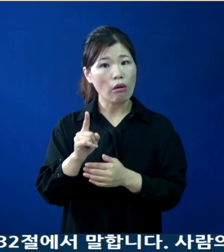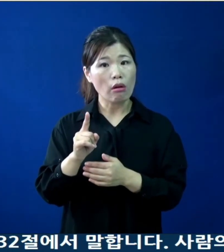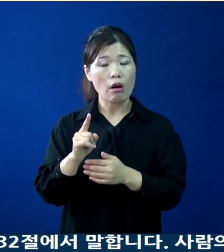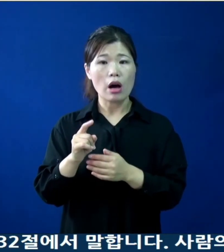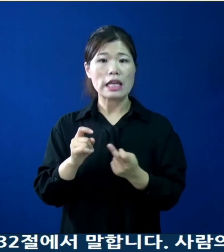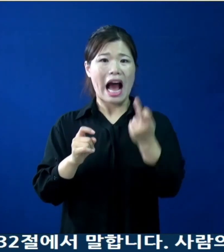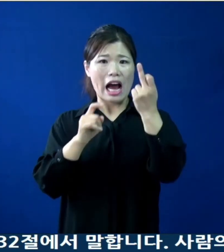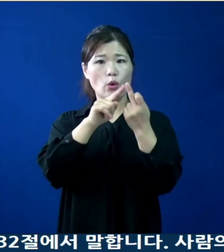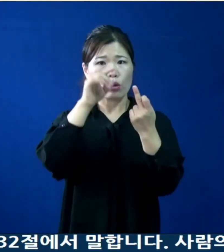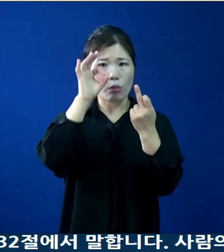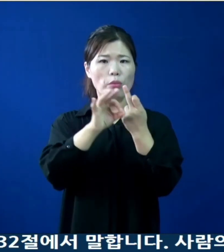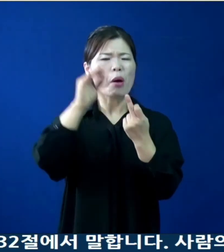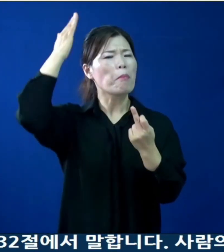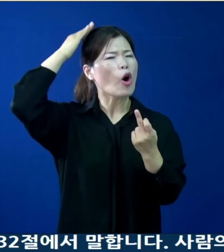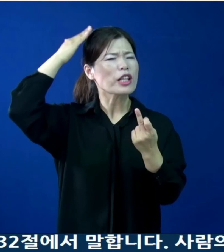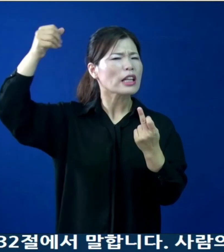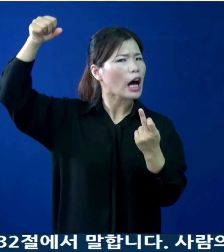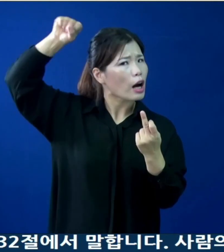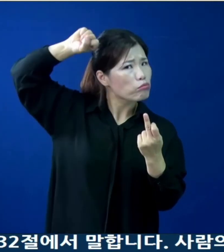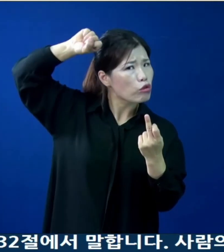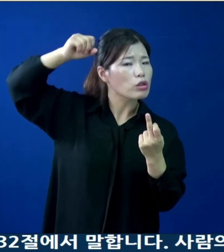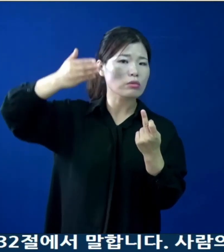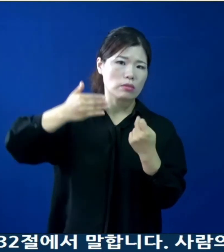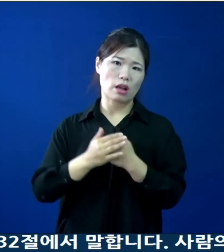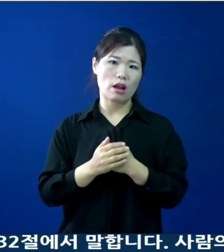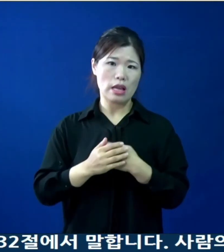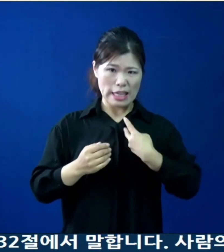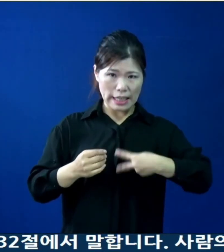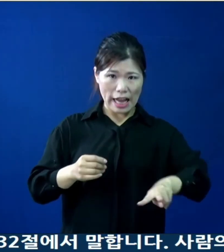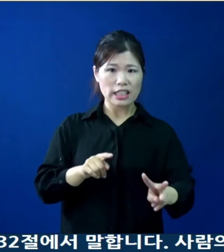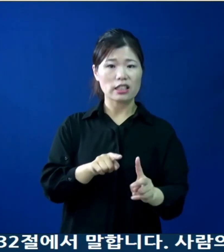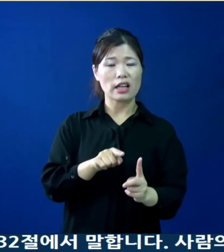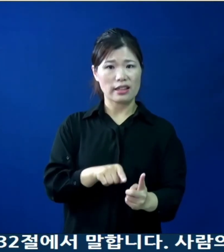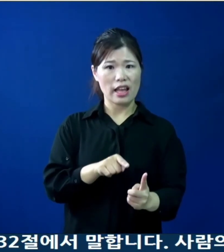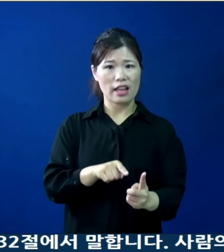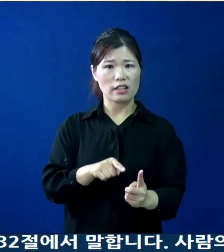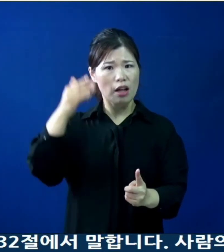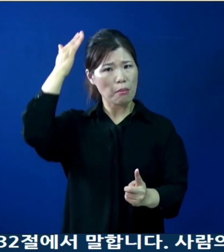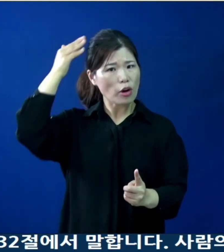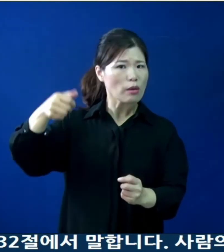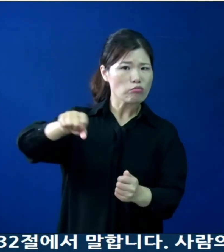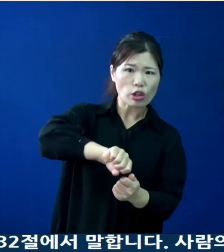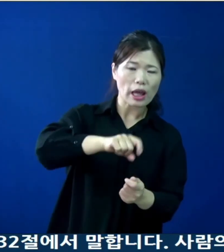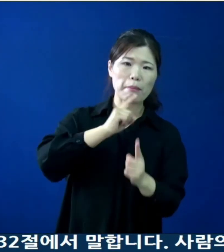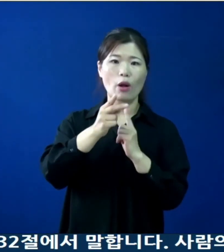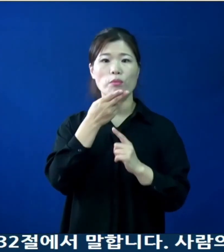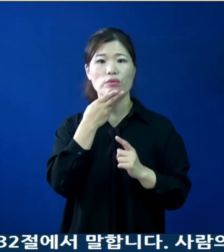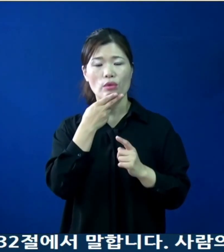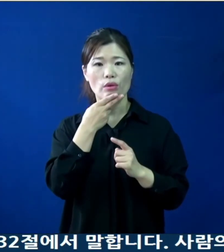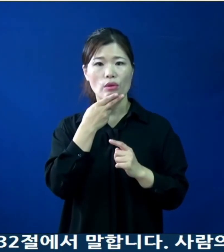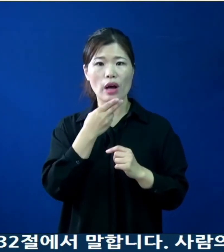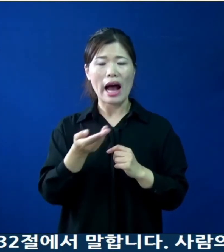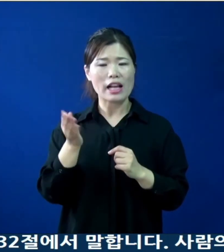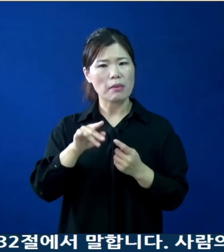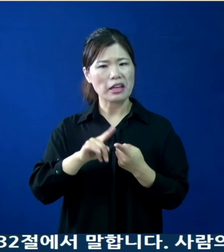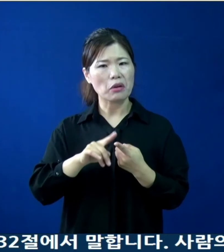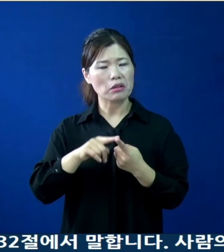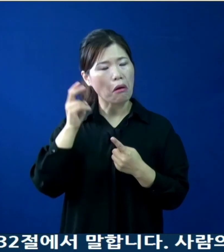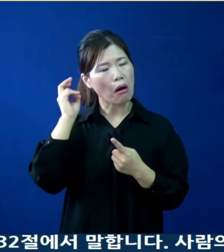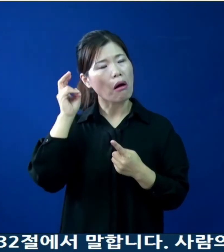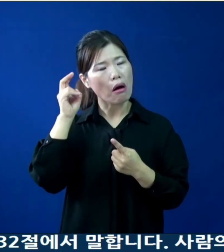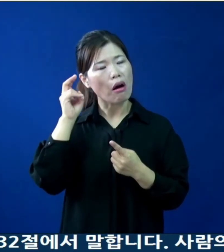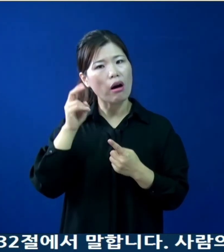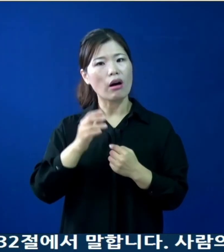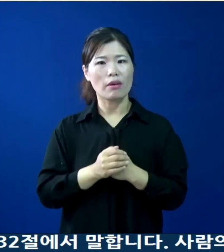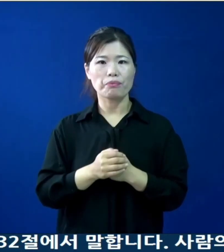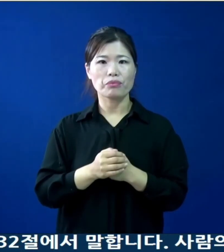경우에 머리에 부었어요. 아론의 자식들한테는 머리에 부었다는 말은 성경에 없는데 그렇게 추론해도 불가능하지는 않을 것